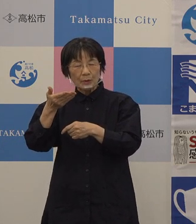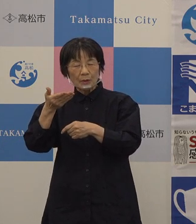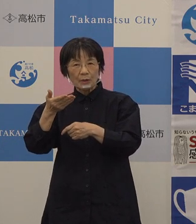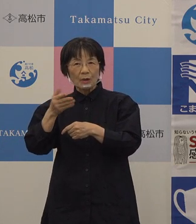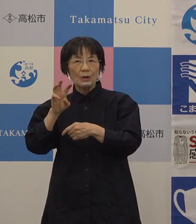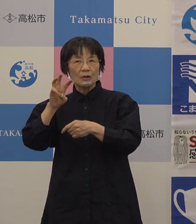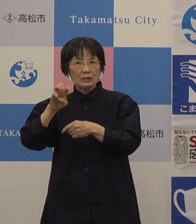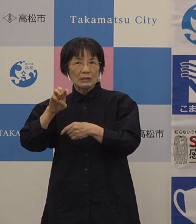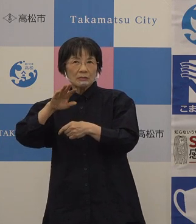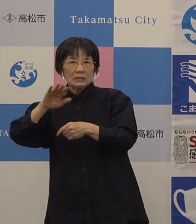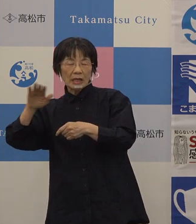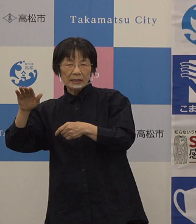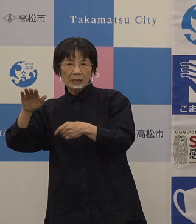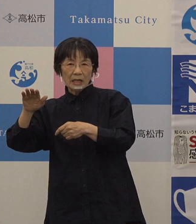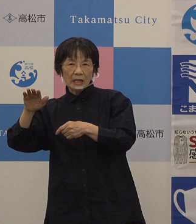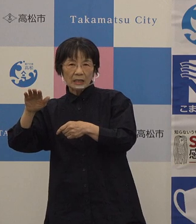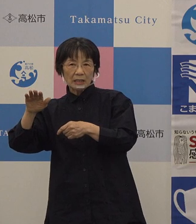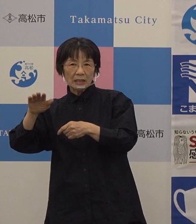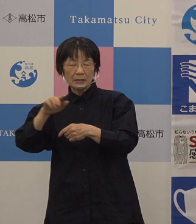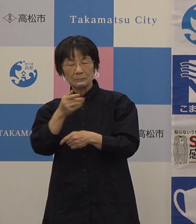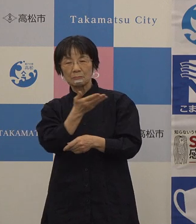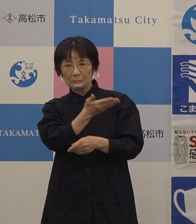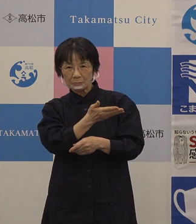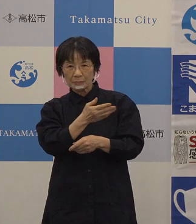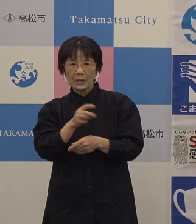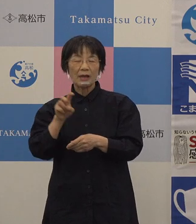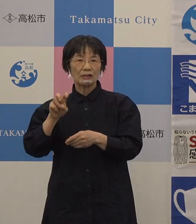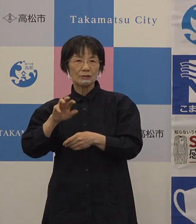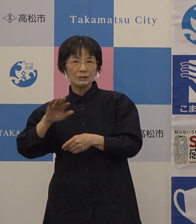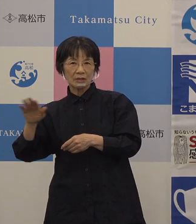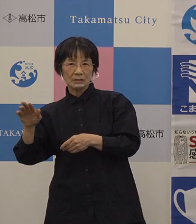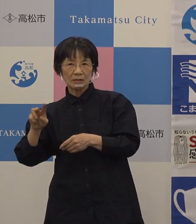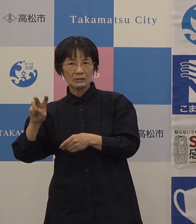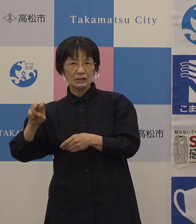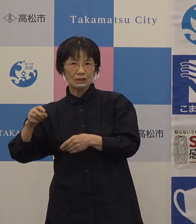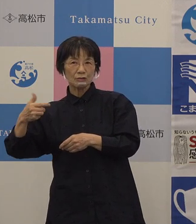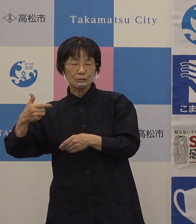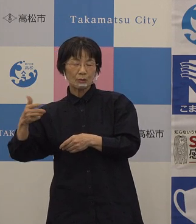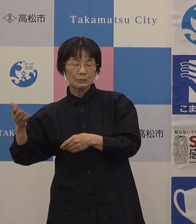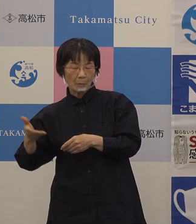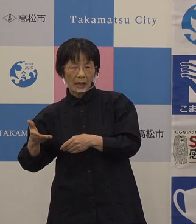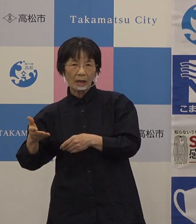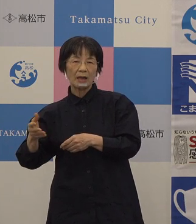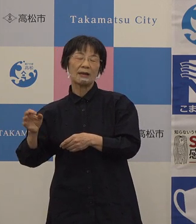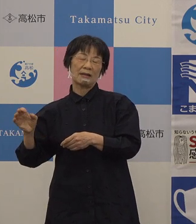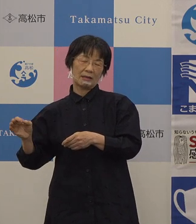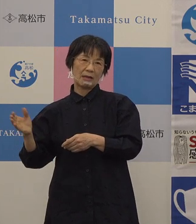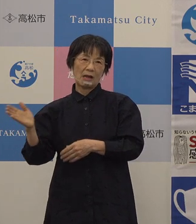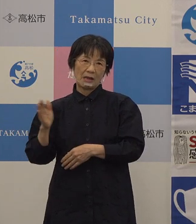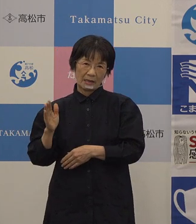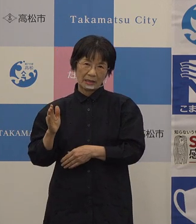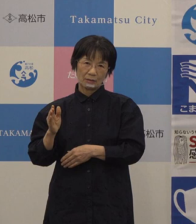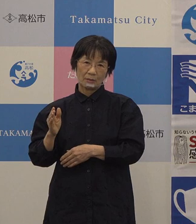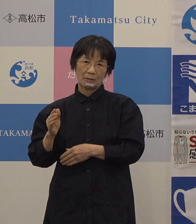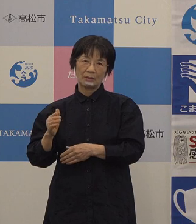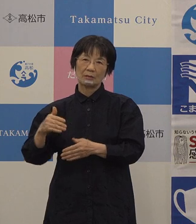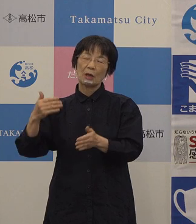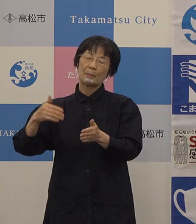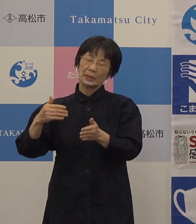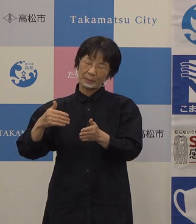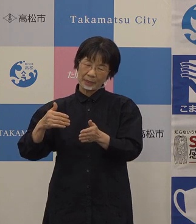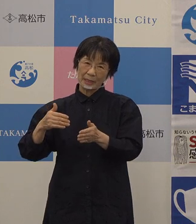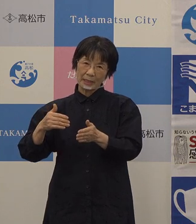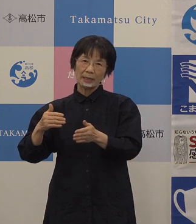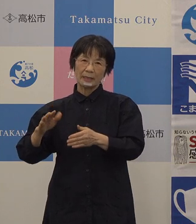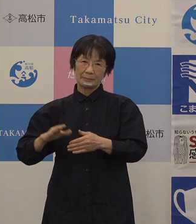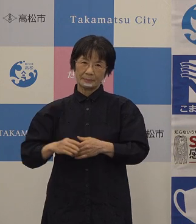30歳代はほぼ3割20歳代は 26% ということで、まあ、まだまだ低い率になってお